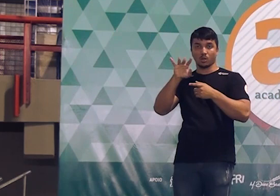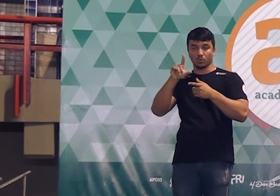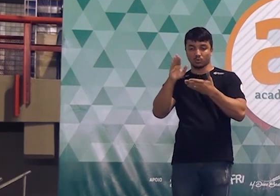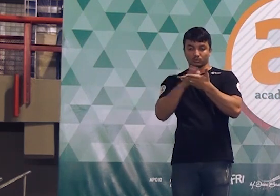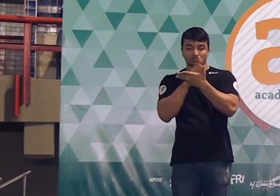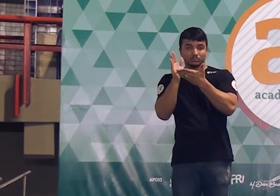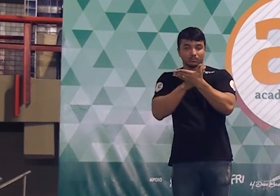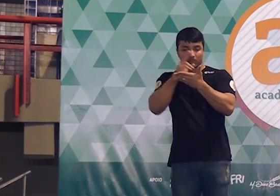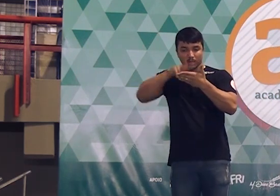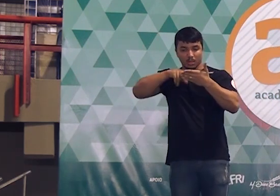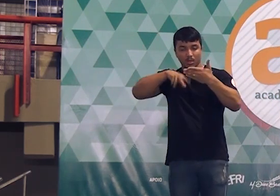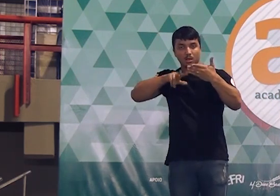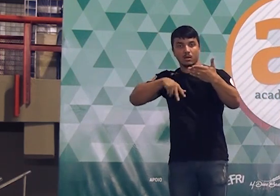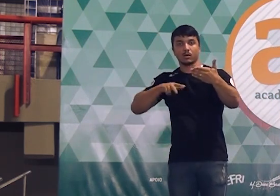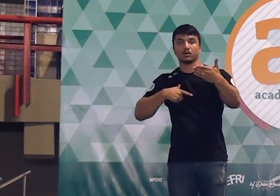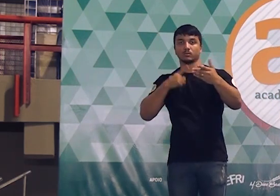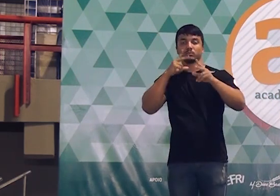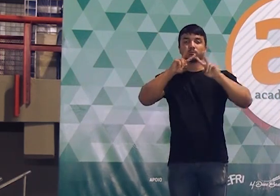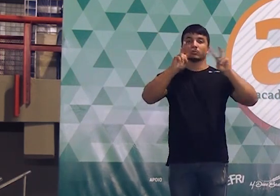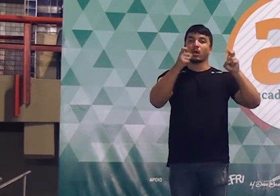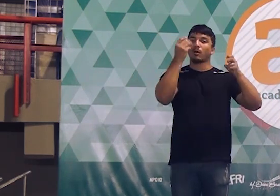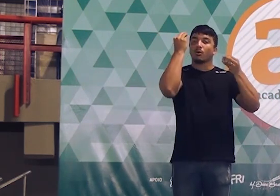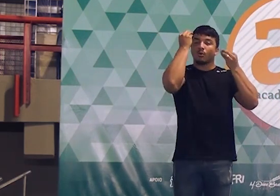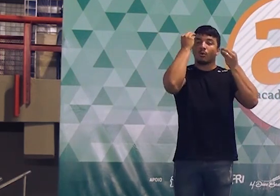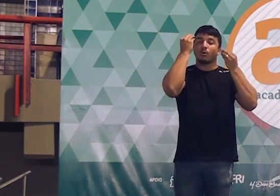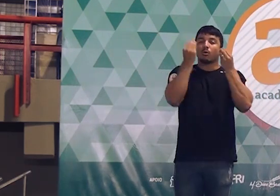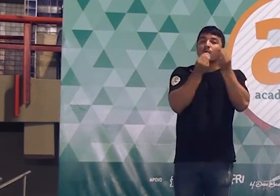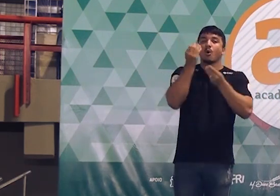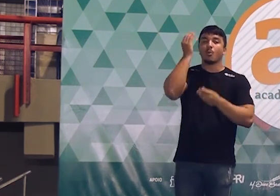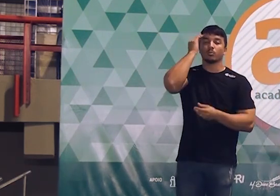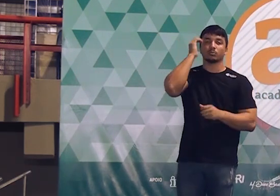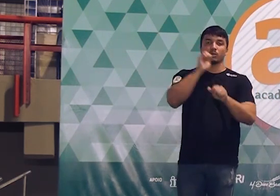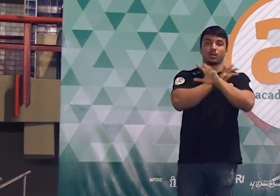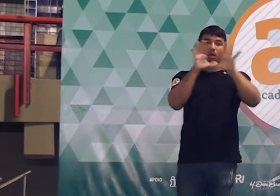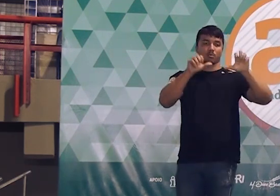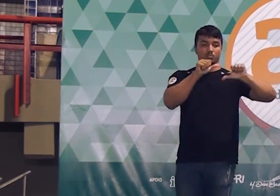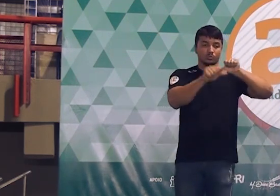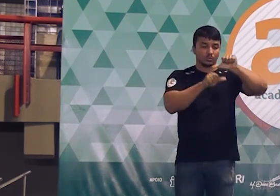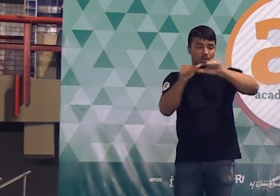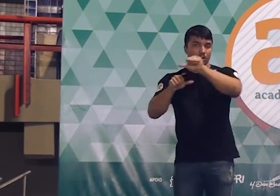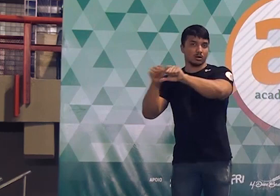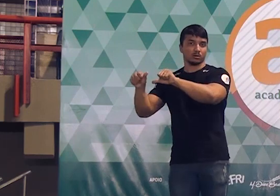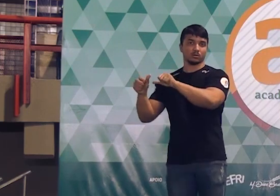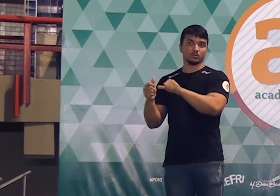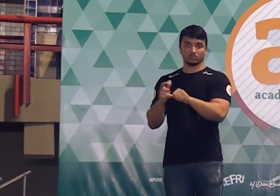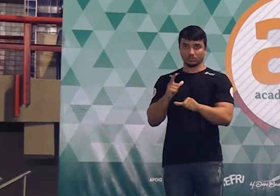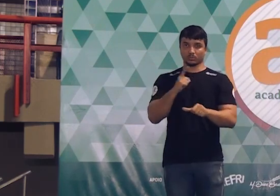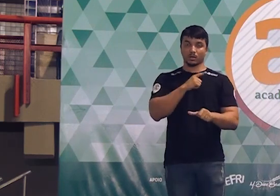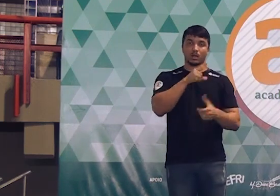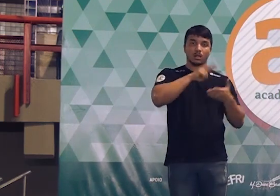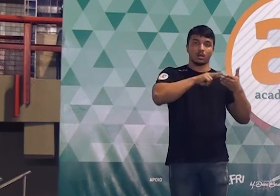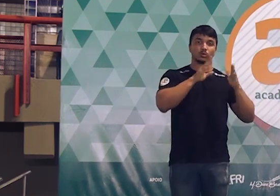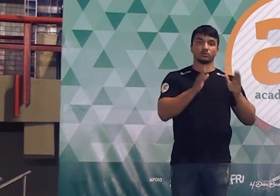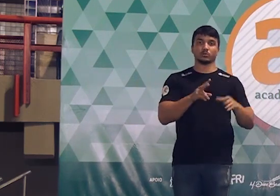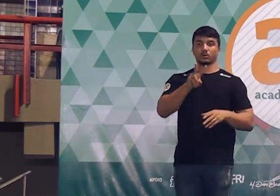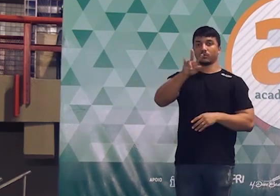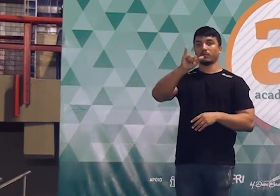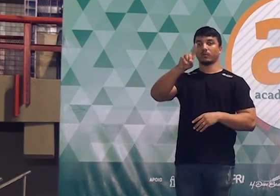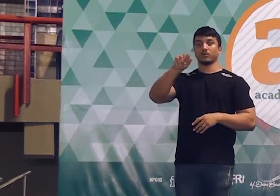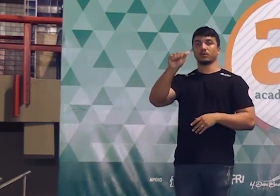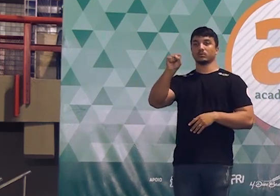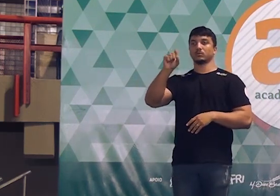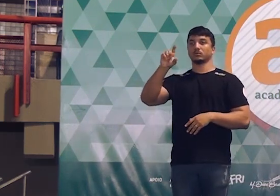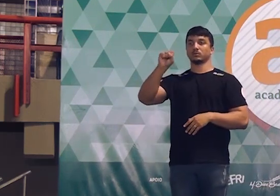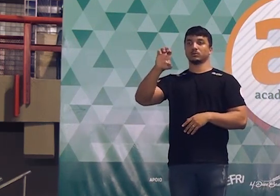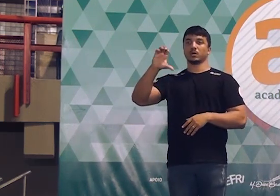literatura, você entende o espaço geográfico, você entende as mudanças. Quem já leu aqui Vidas